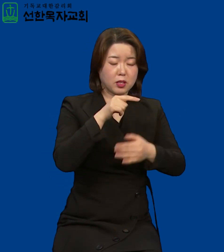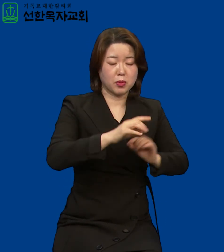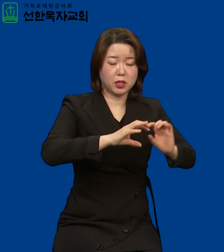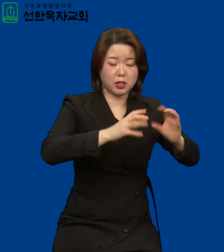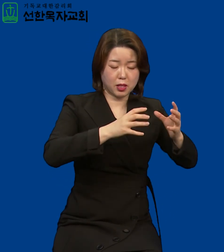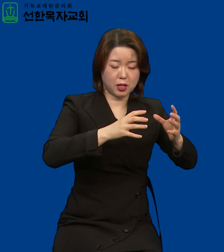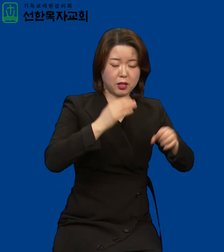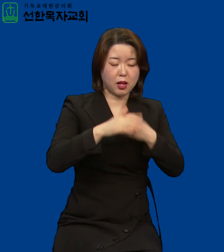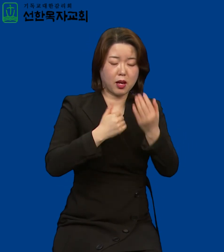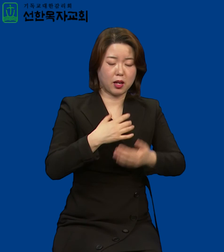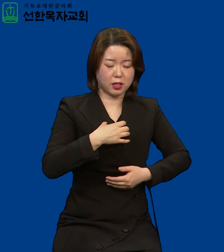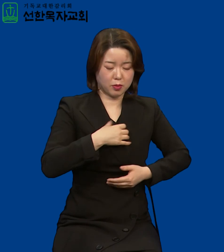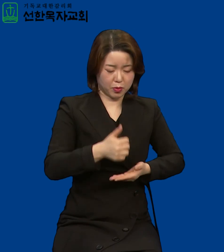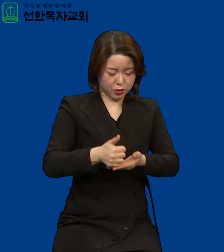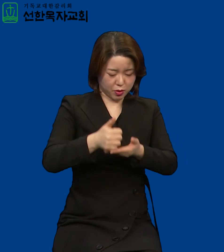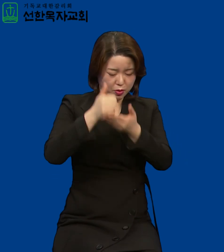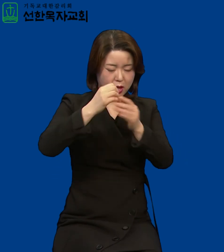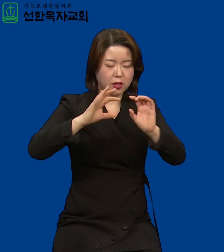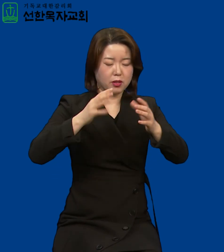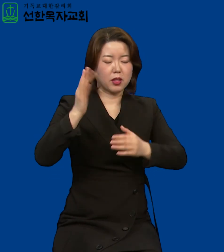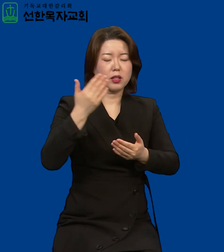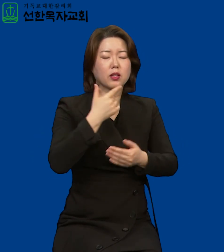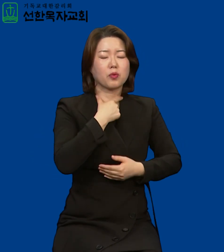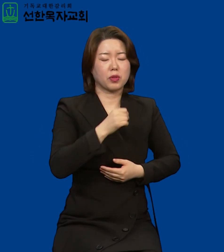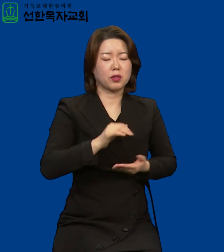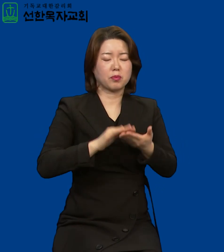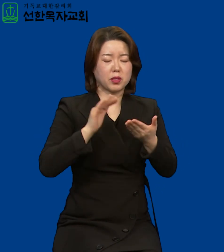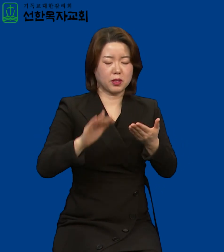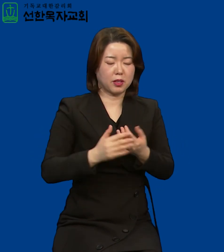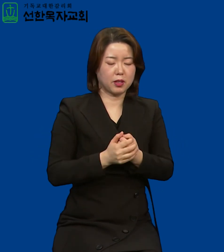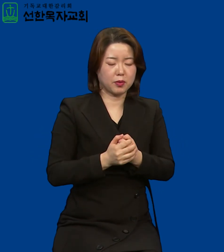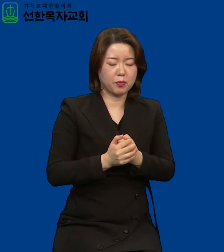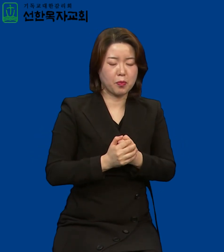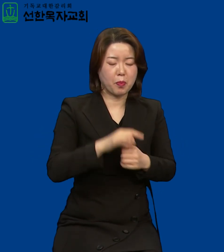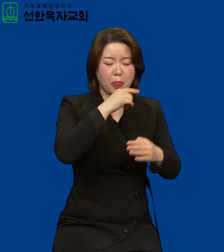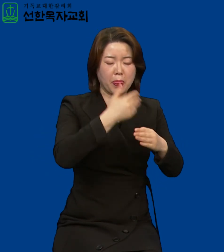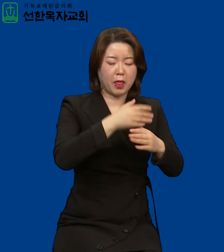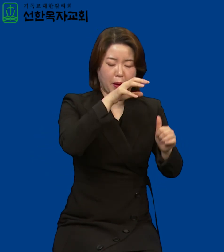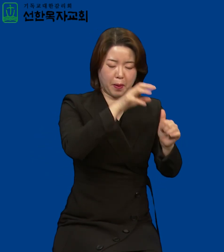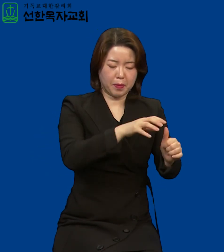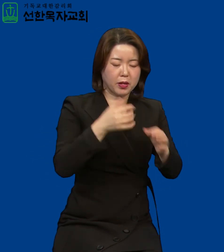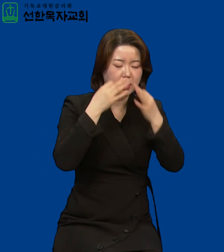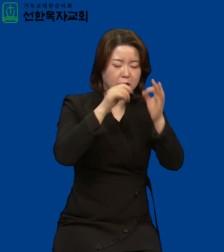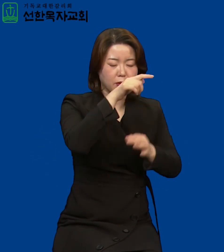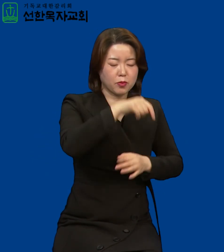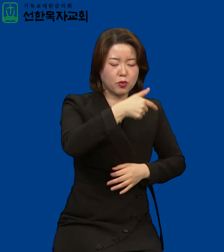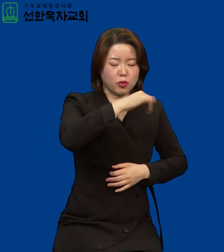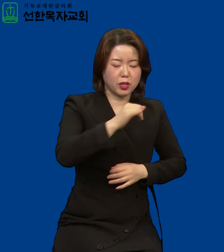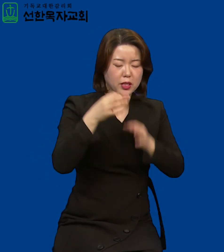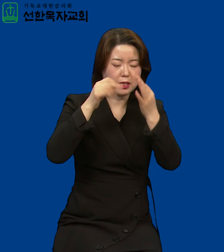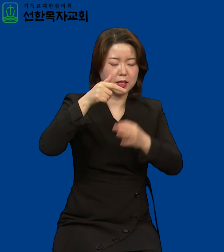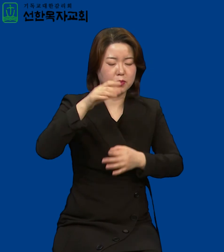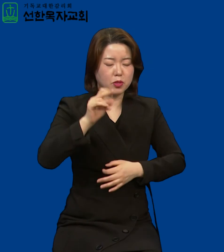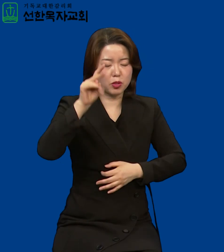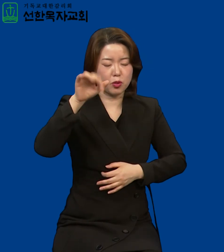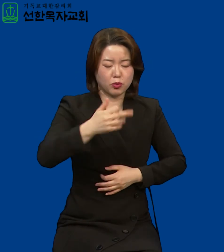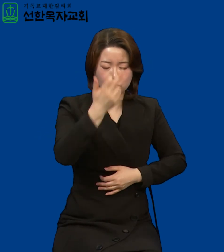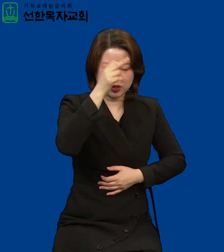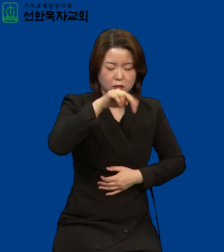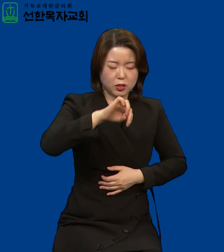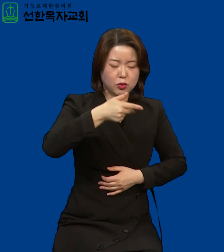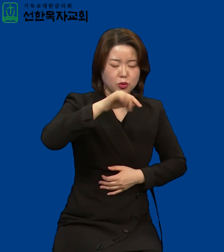나라가 하나님을 경외하는 나라가 되기를 원합니다. 북한에 억류되어 있는 김국기 목사님, 김종우 목사님, 최충렬